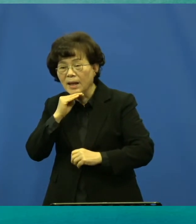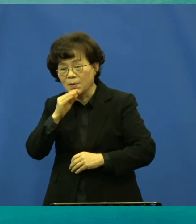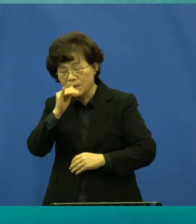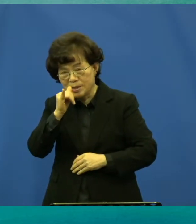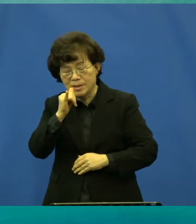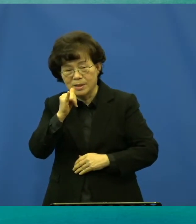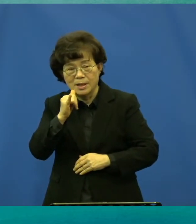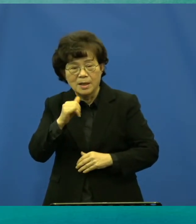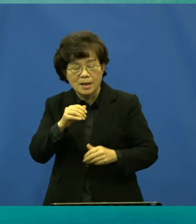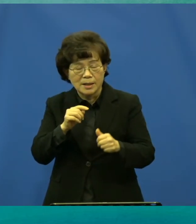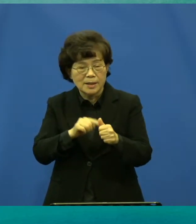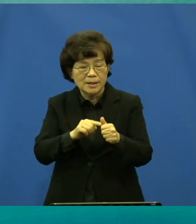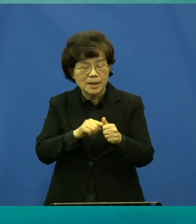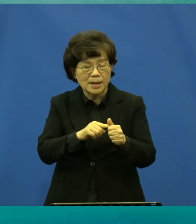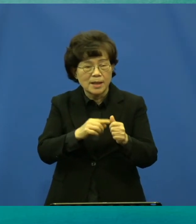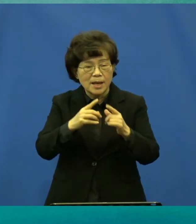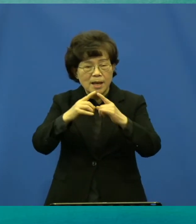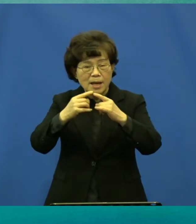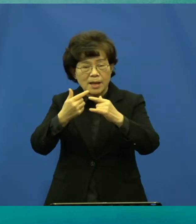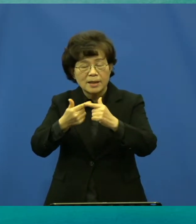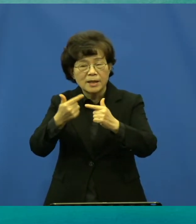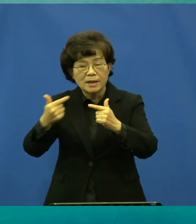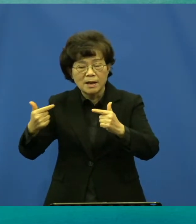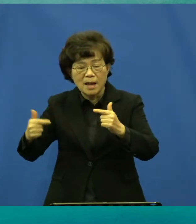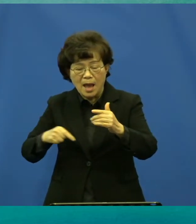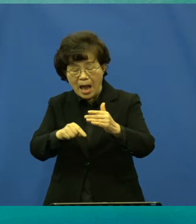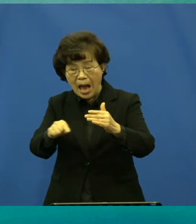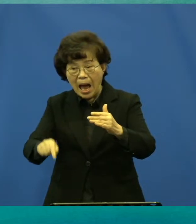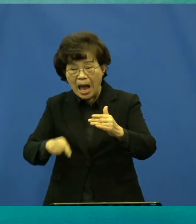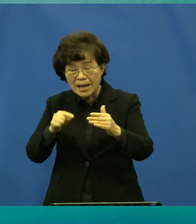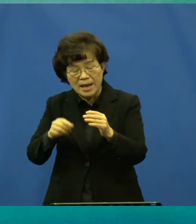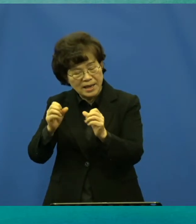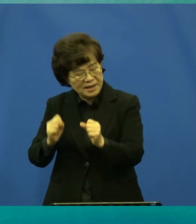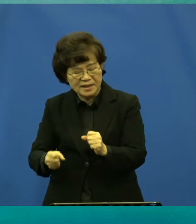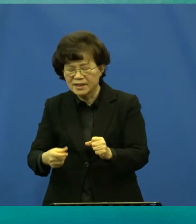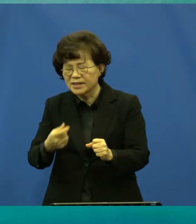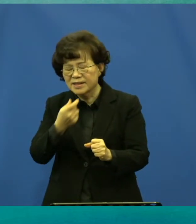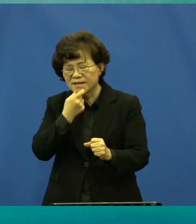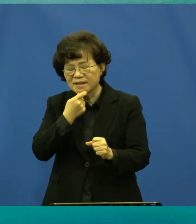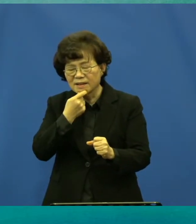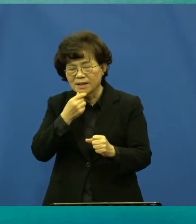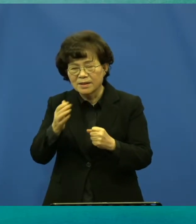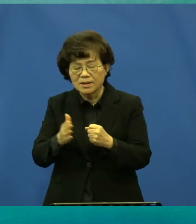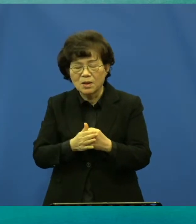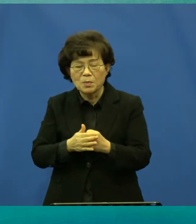그러나 그는 니느웨 안에 깊이 들어가고 싶지 않습니다. 관망의 태도를 가지고 있는 거죠.